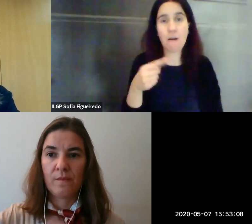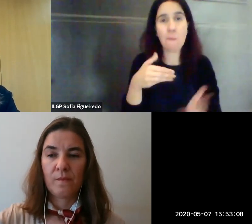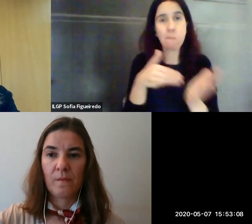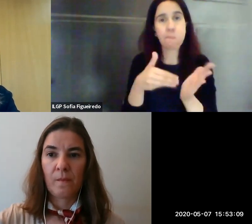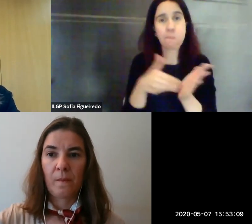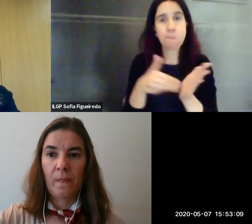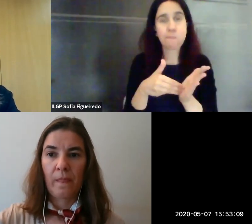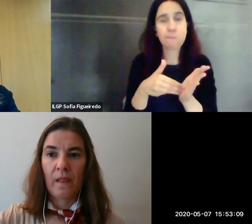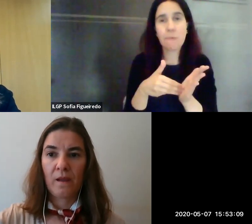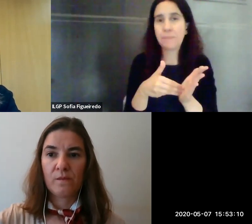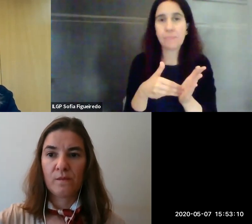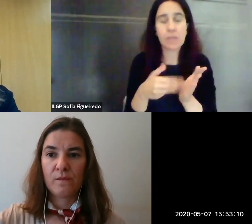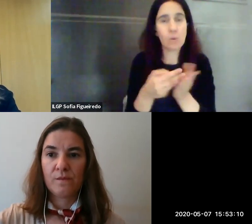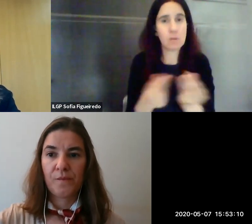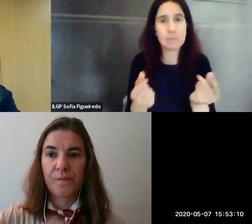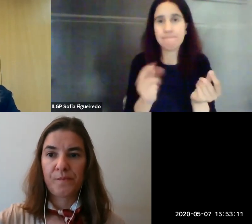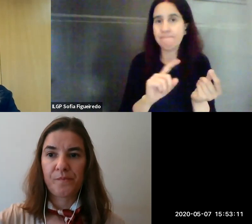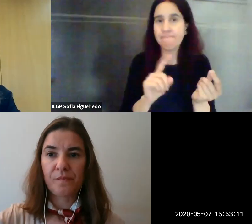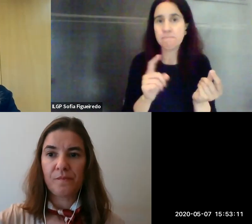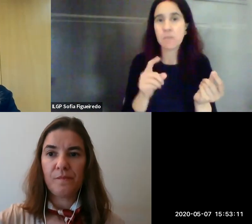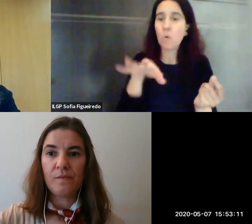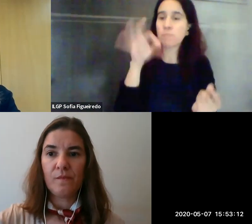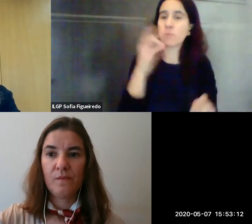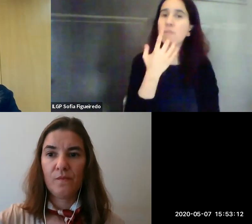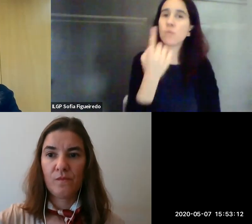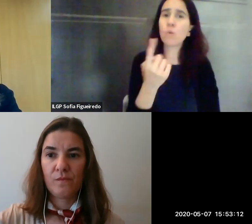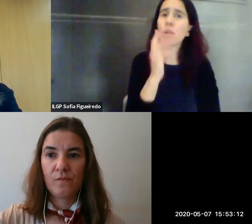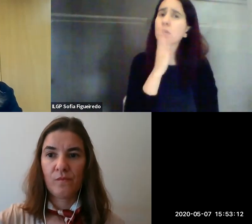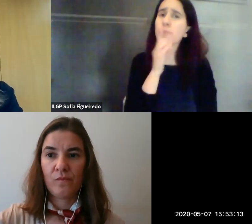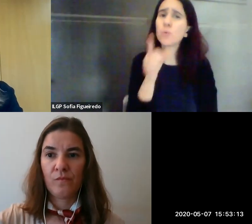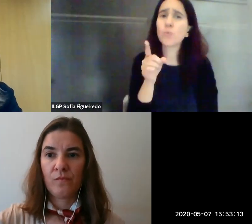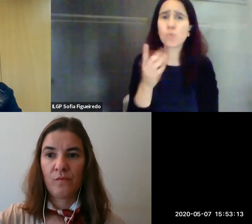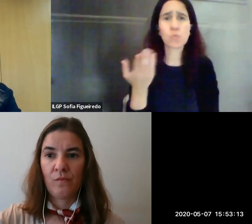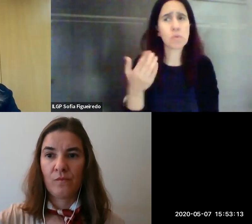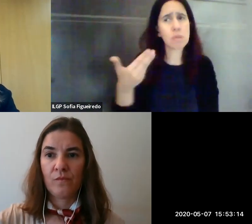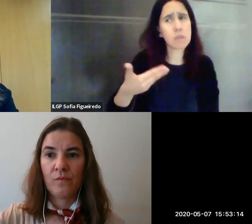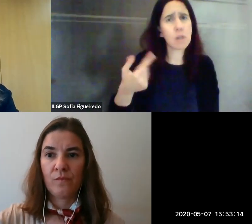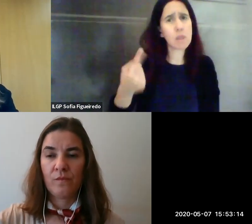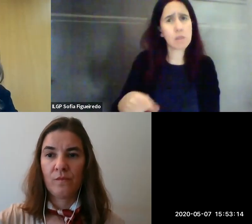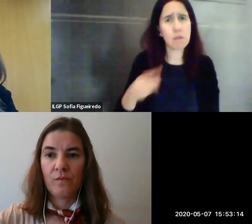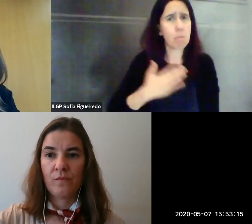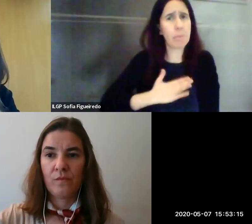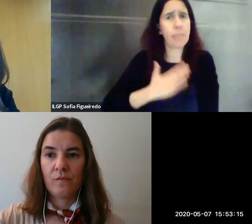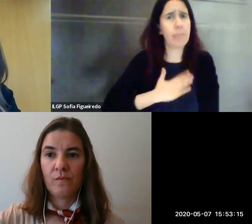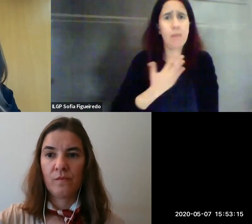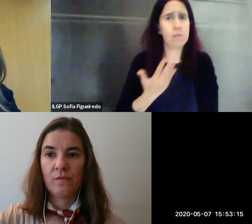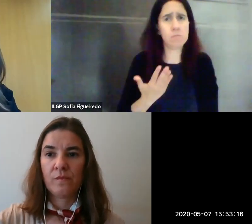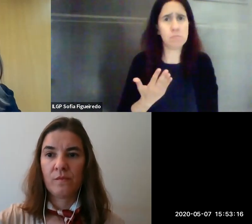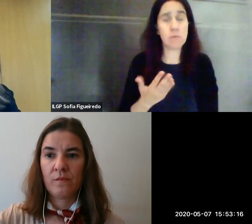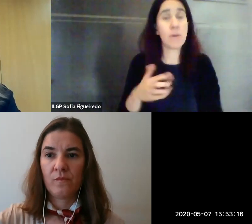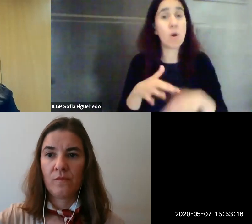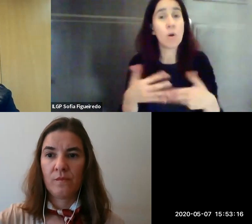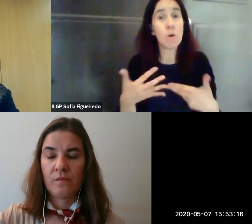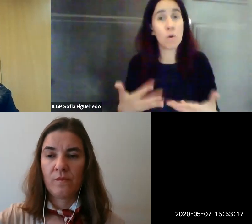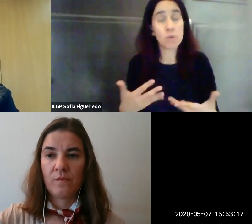que não deve ser ultrapassada da opção individual e, portanto, a pessoa pode ter o direito de não querer, porque hoje em dia